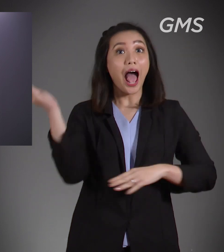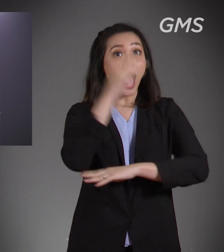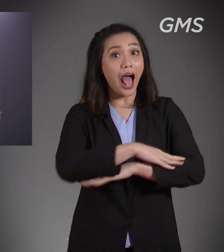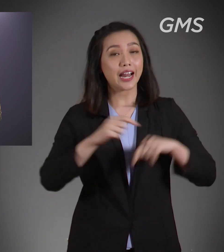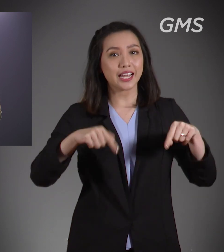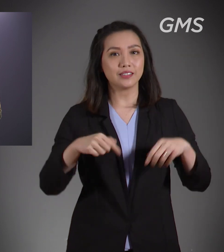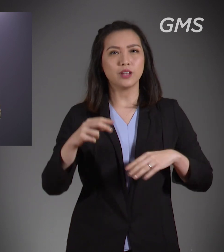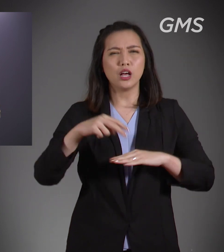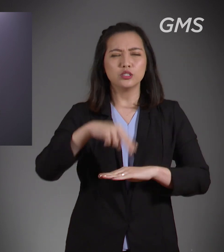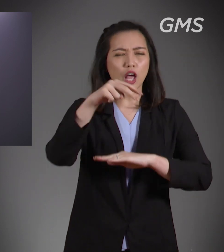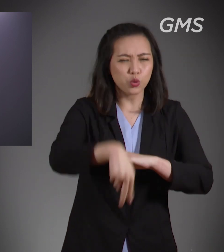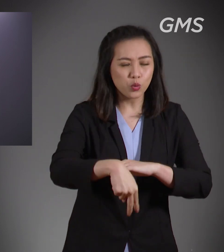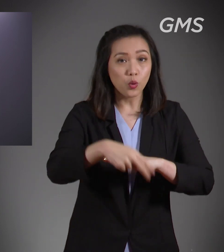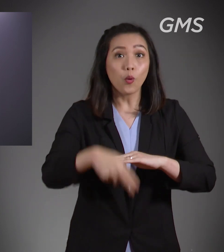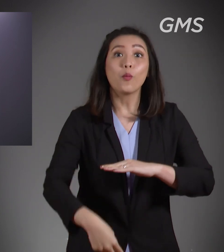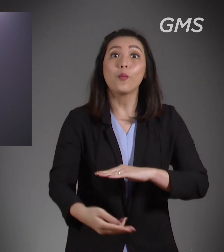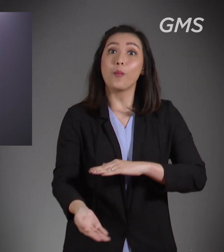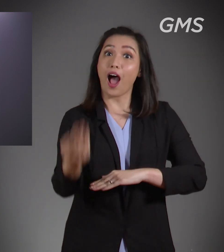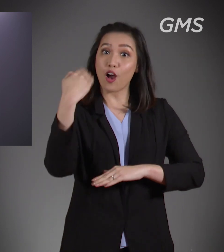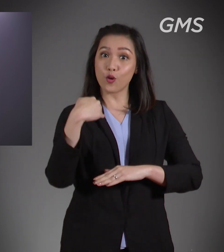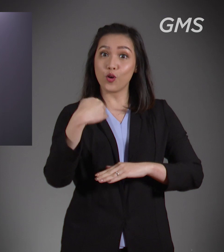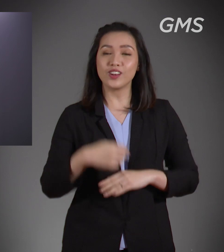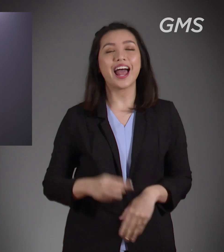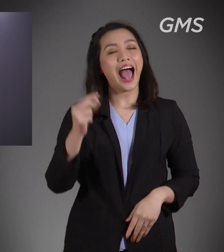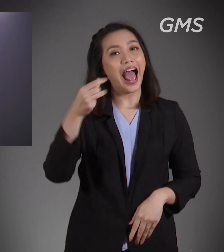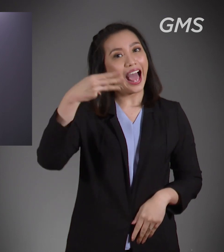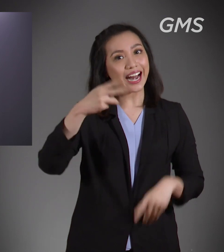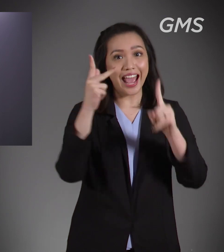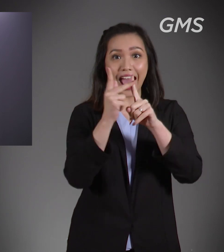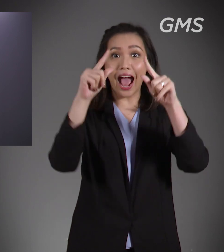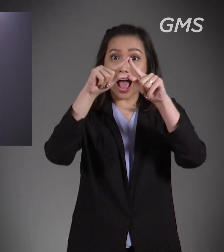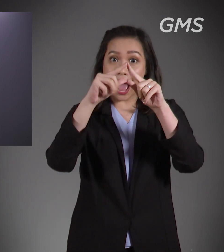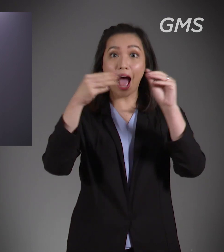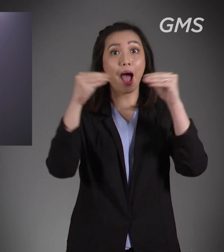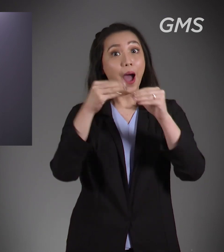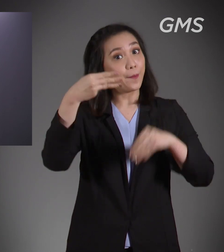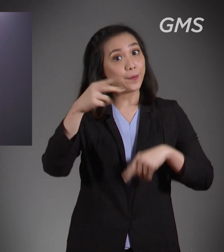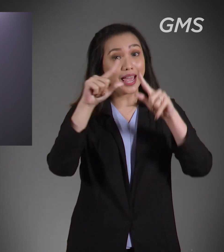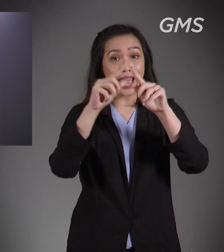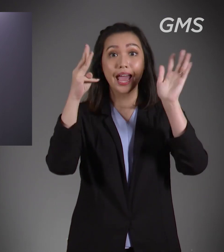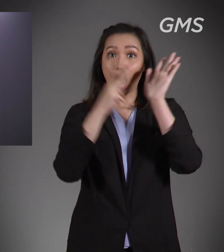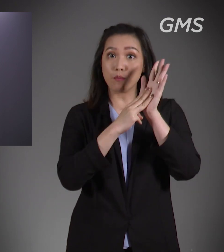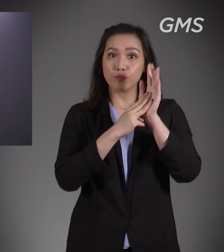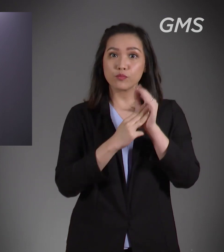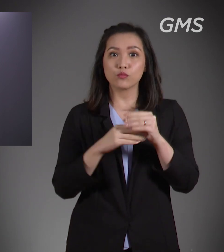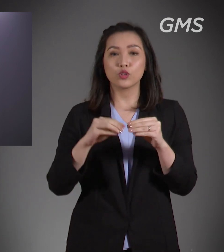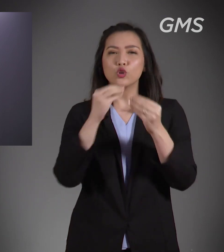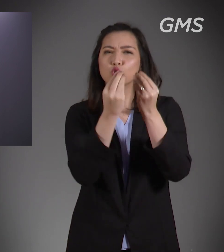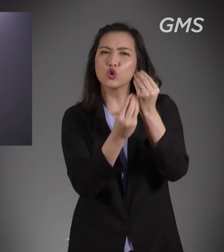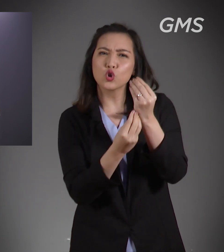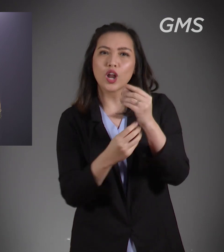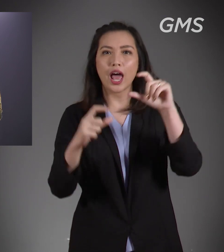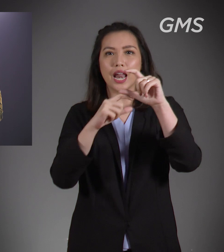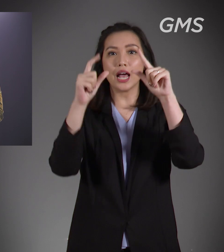Bangun Rehabeam. Rehabeam, anak Salomo, cucu Daud. Raja ketiga bangsa Israel.